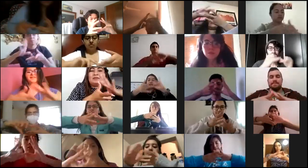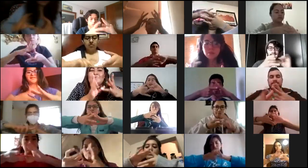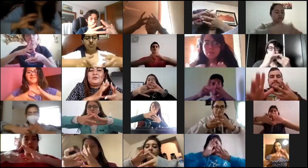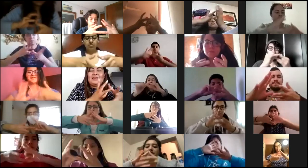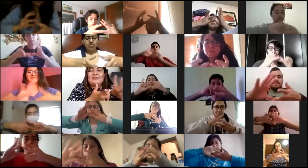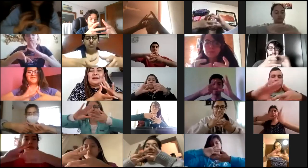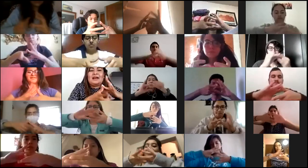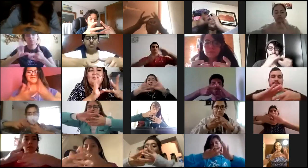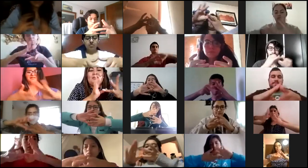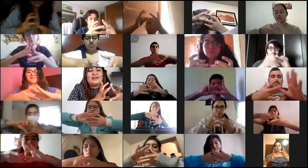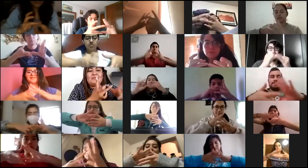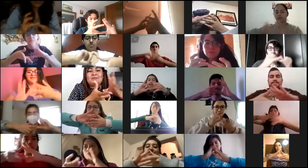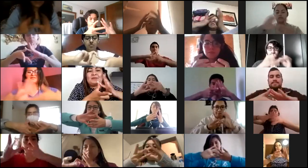Muy bien, Gibran. Ahora dale más velocidad.